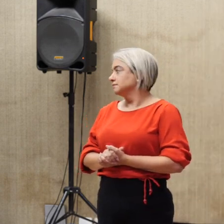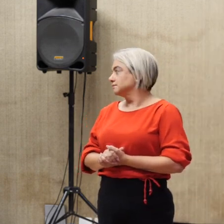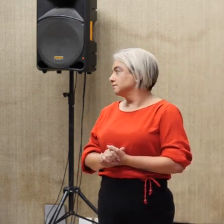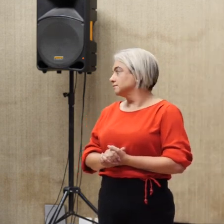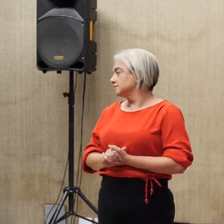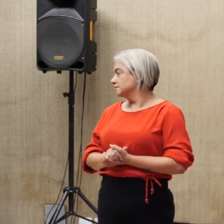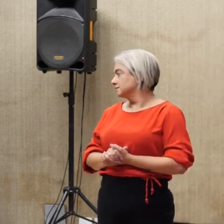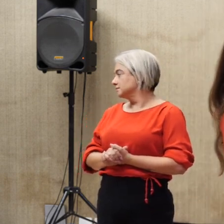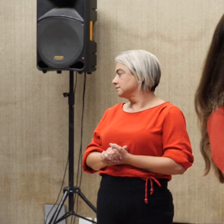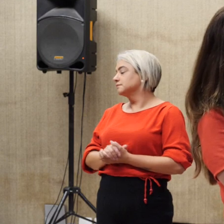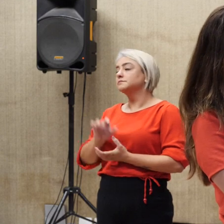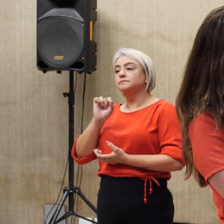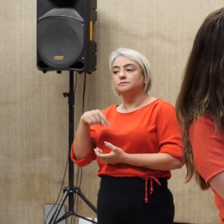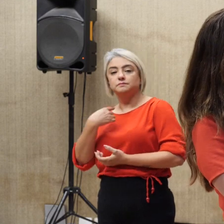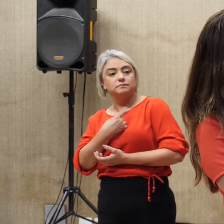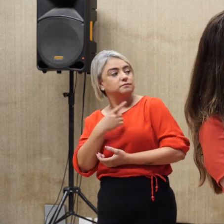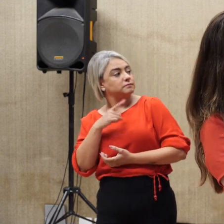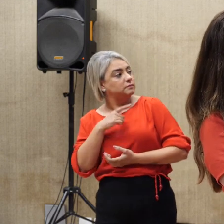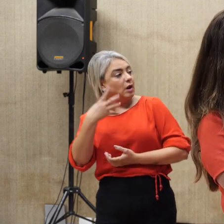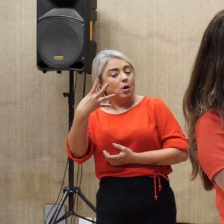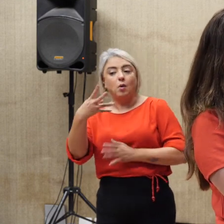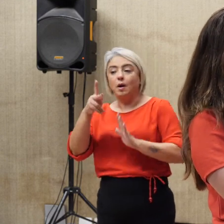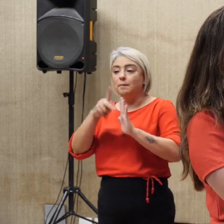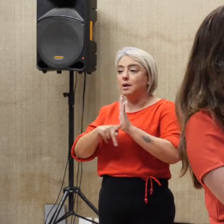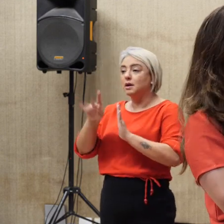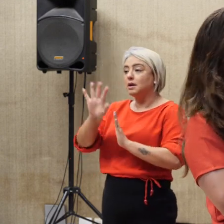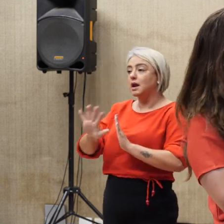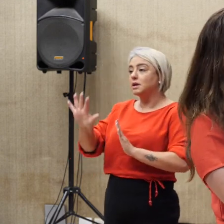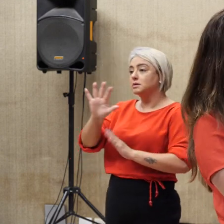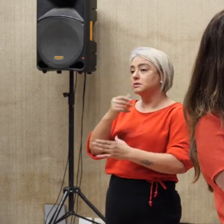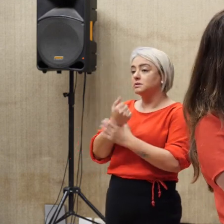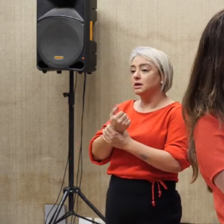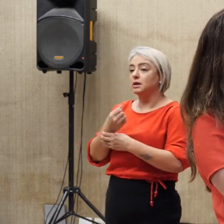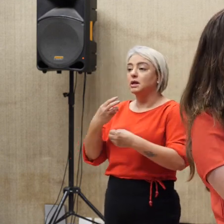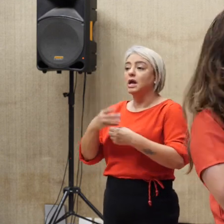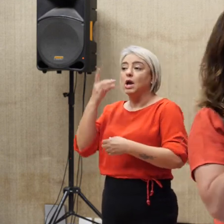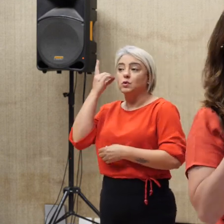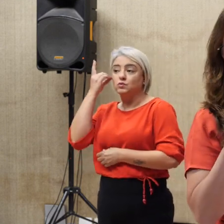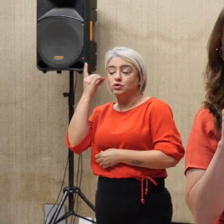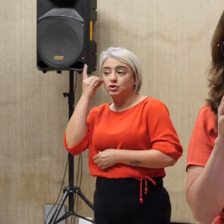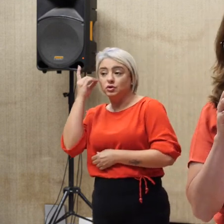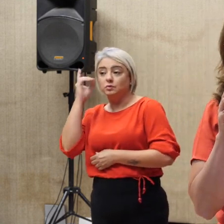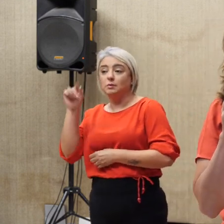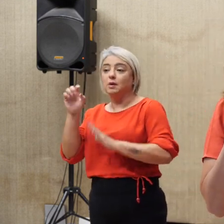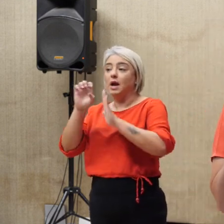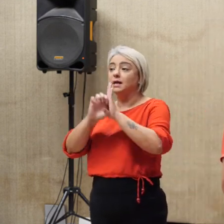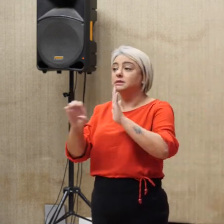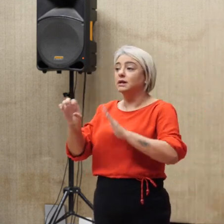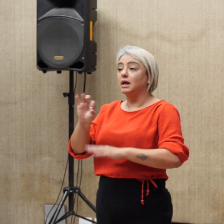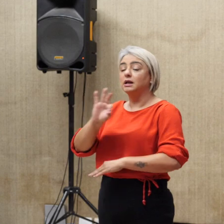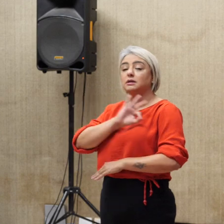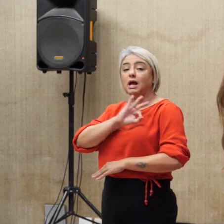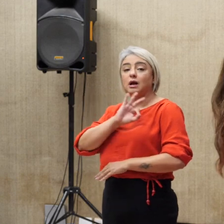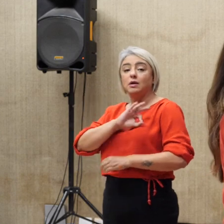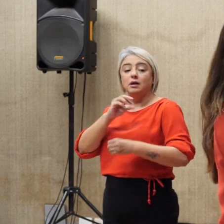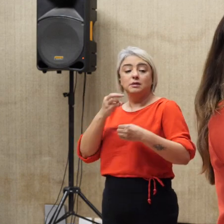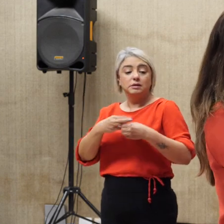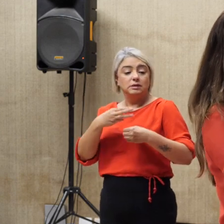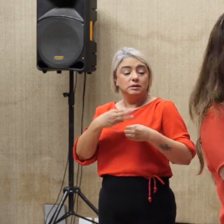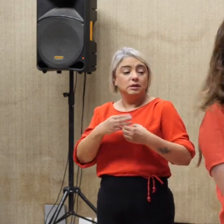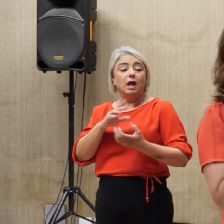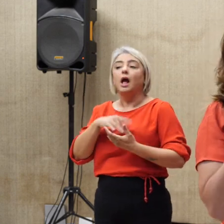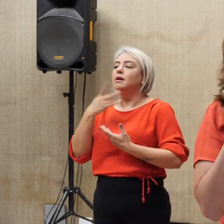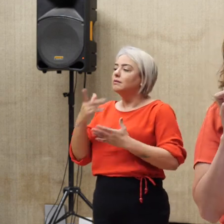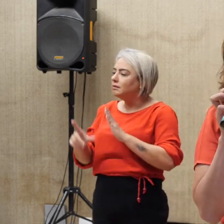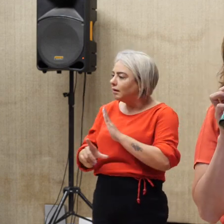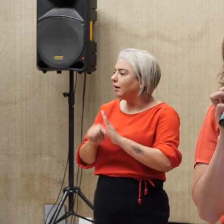Isso, aí eu coloquei aqui, né, nós tivemos o 4º Plano Nacional de Segurança Pública com a Dilma, depois nós temos o Estatuto das Guardas Municipais,